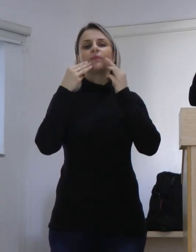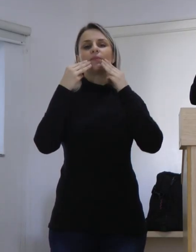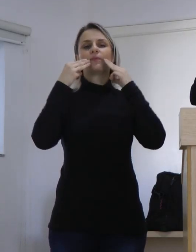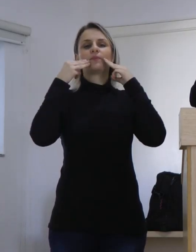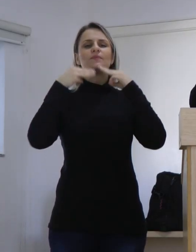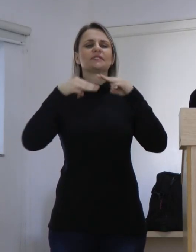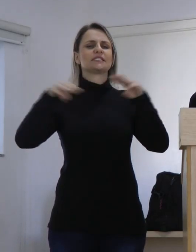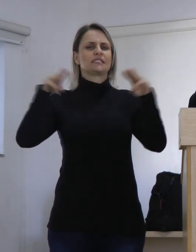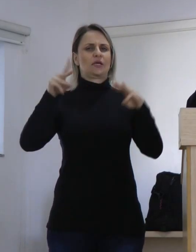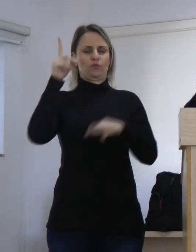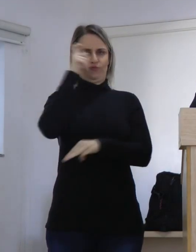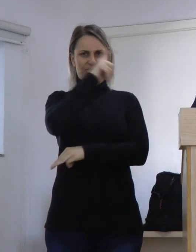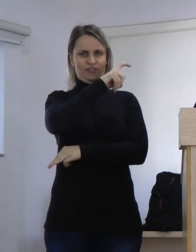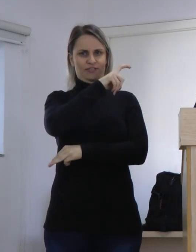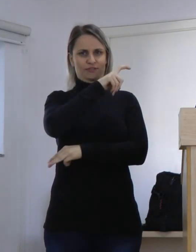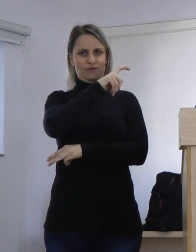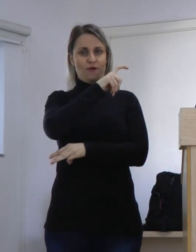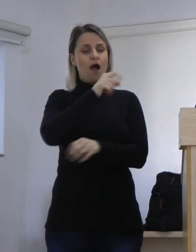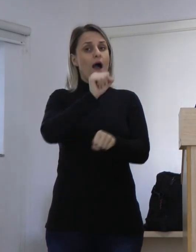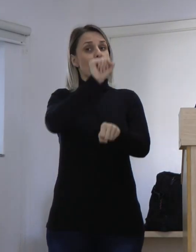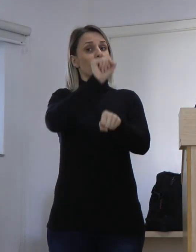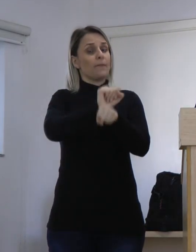torna protagonista da nossa história.